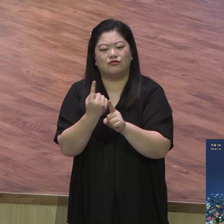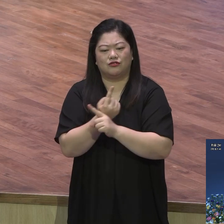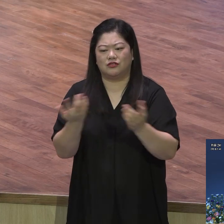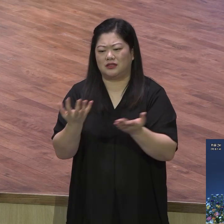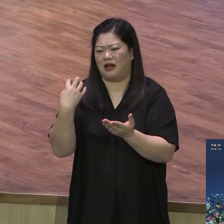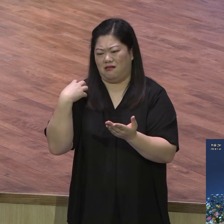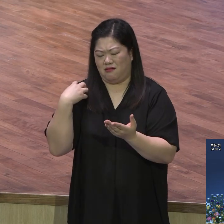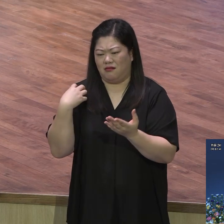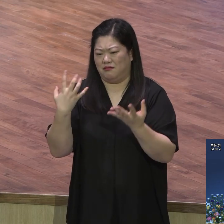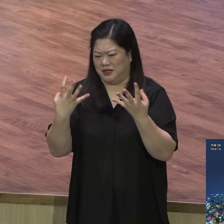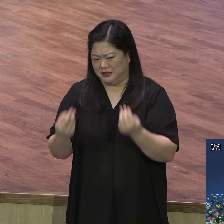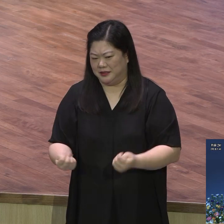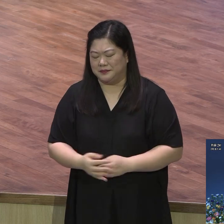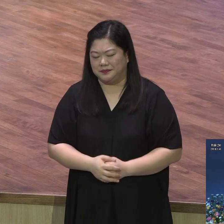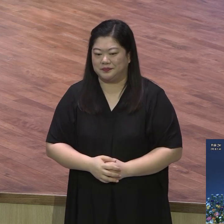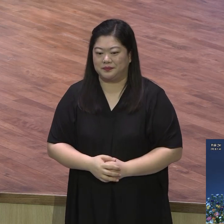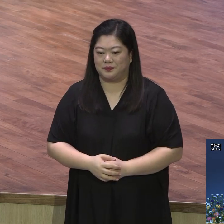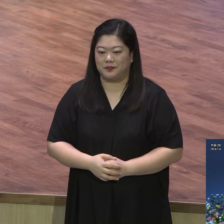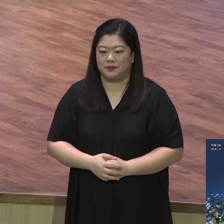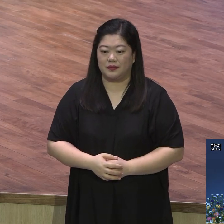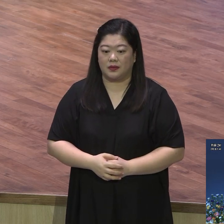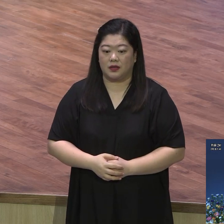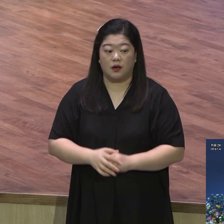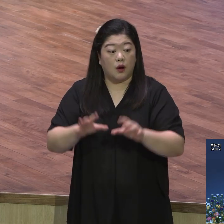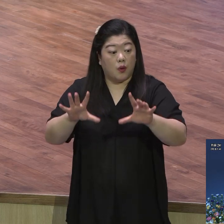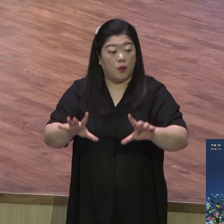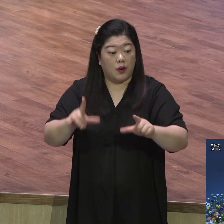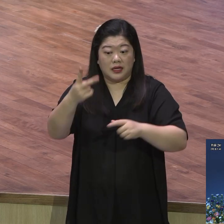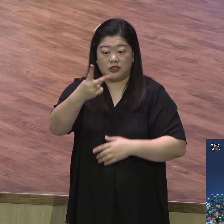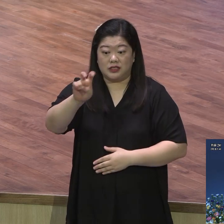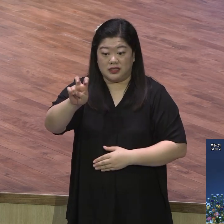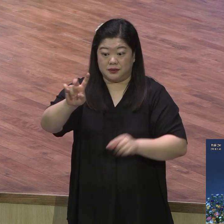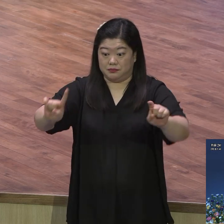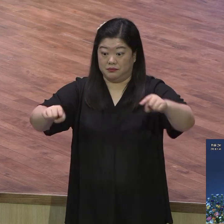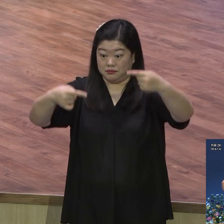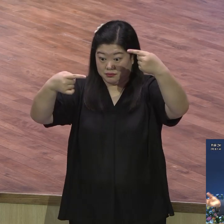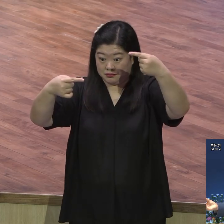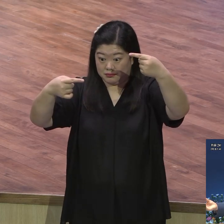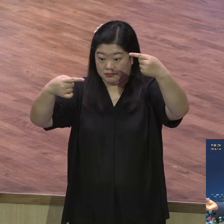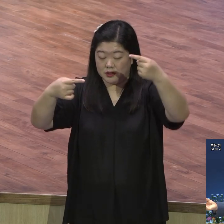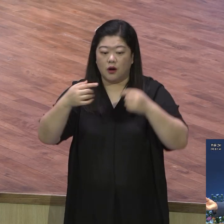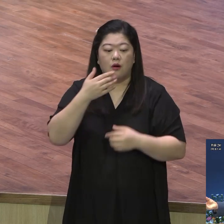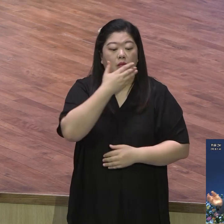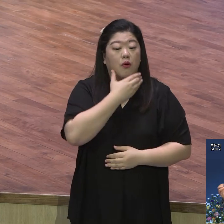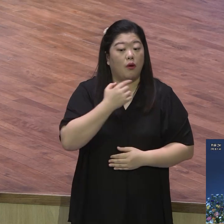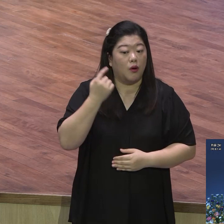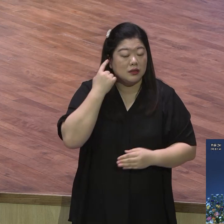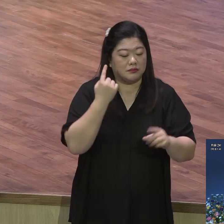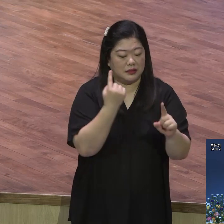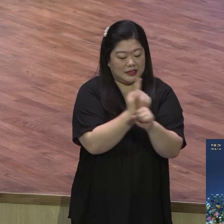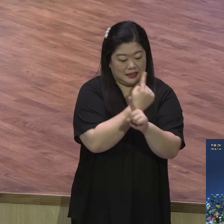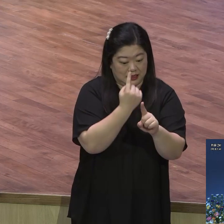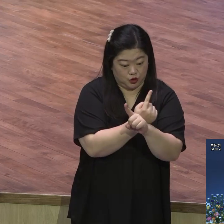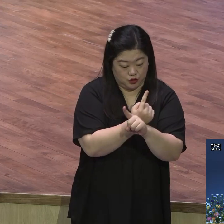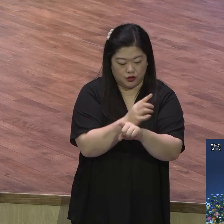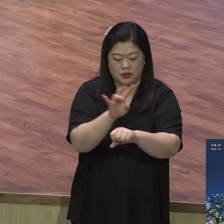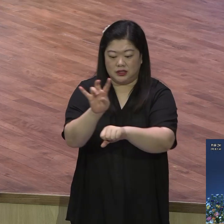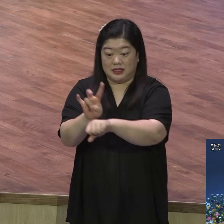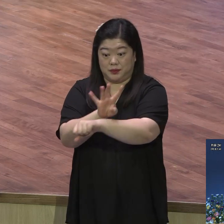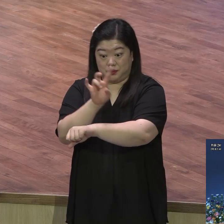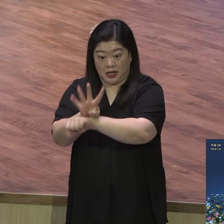2020년 하나님께서 우리에게 주신 원단 메시지가 뭡니까? 복음, 치유와 24제자입니다. 복음으로